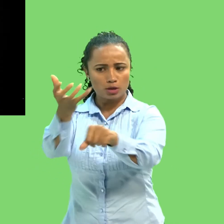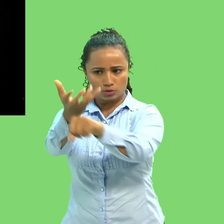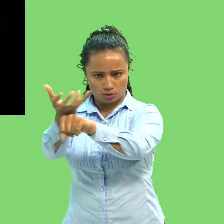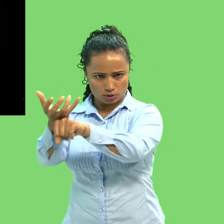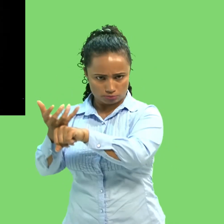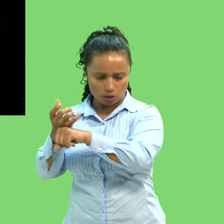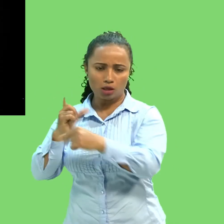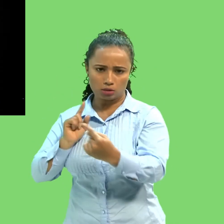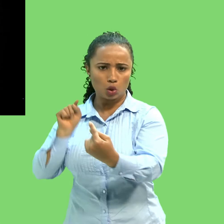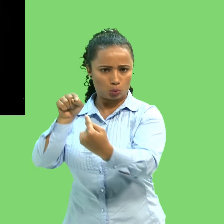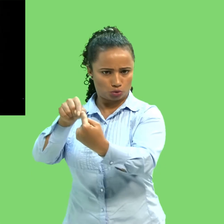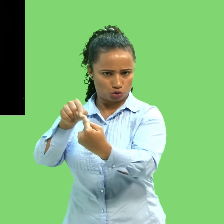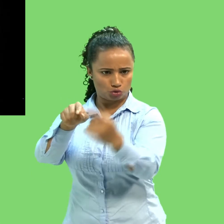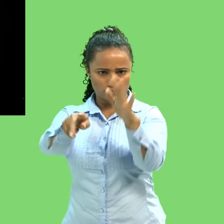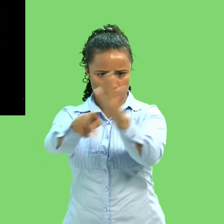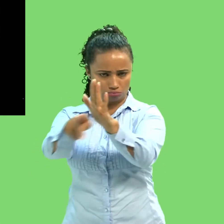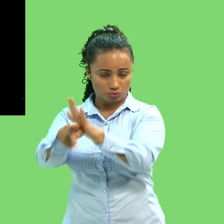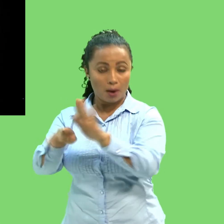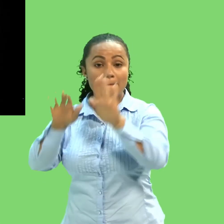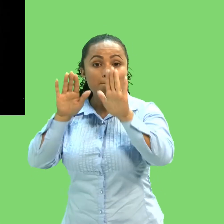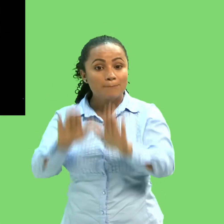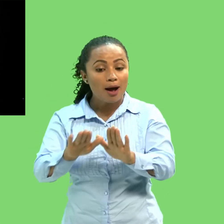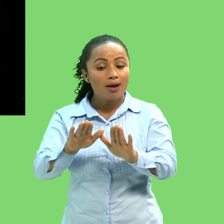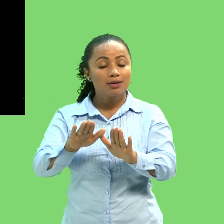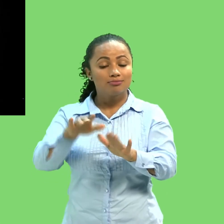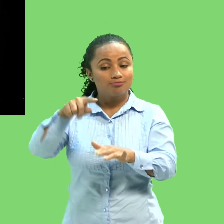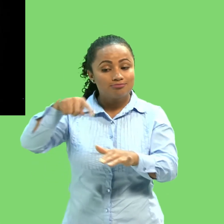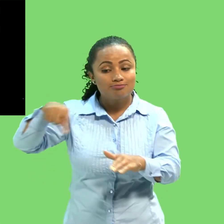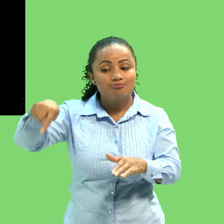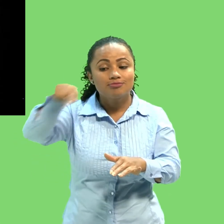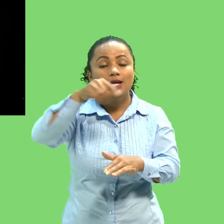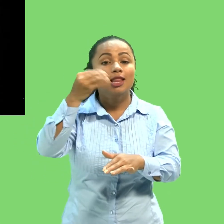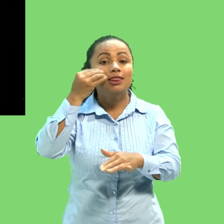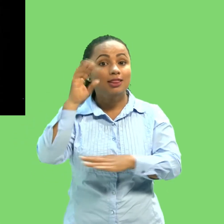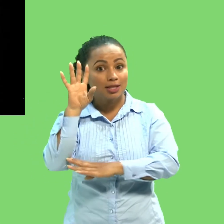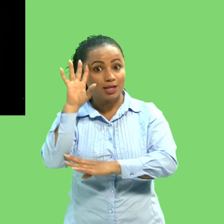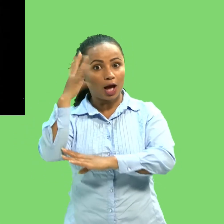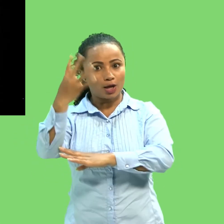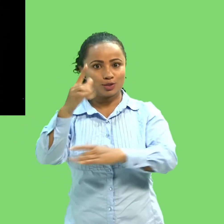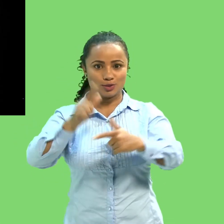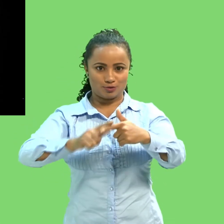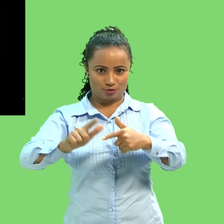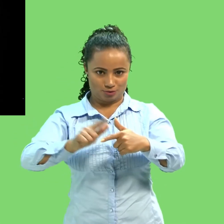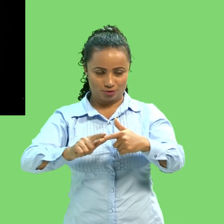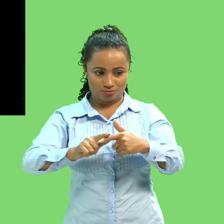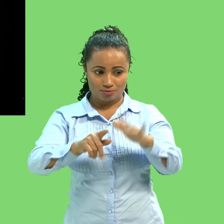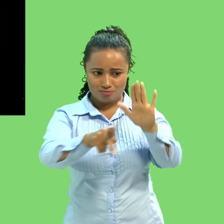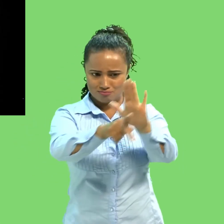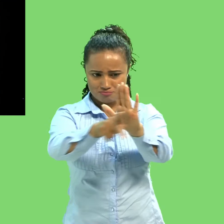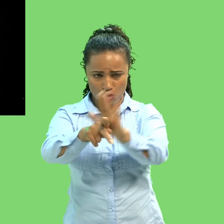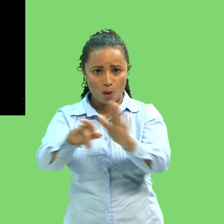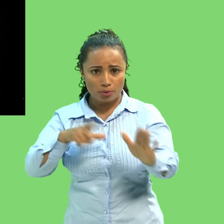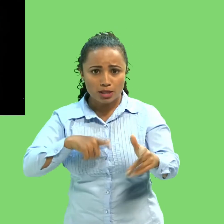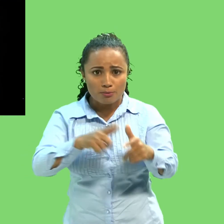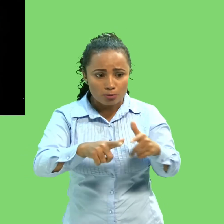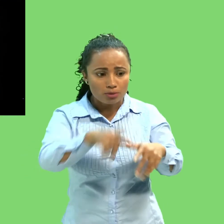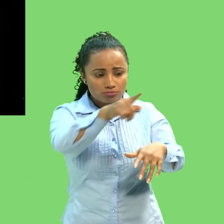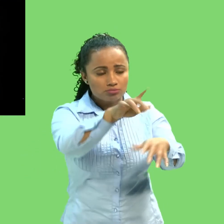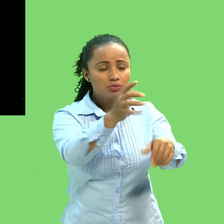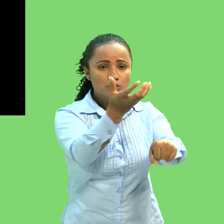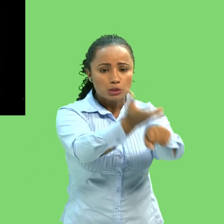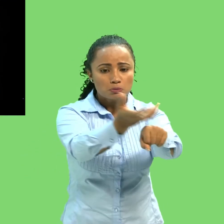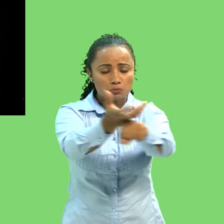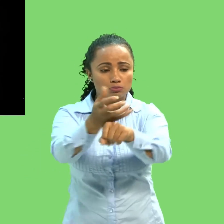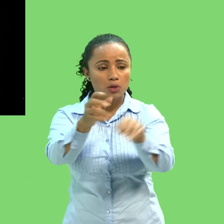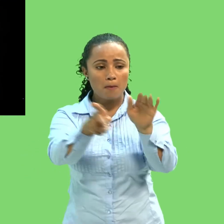cada disciplina, porém, buscam soluções dos seus próprios problemas, através da articulação com as